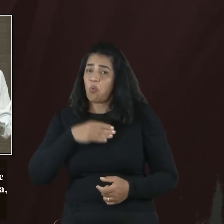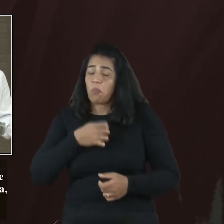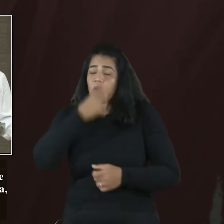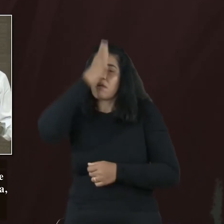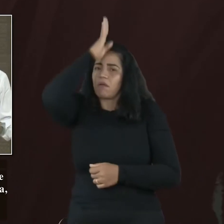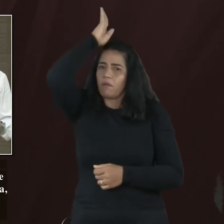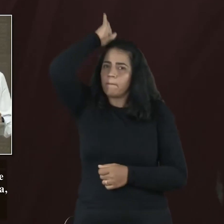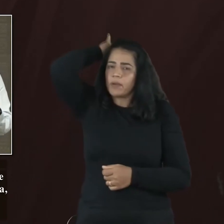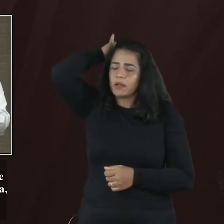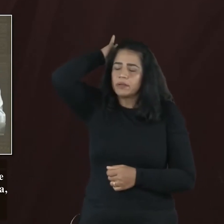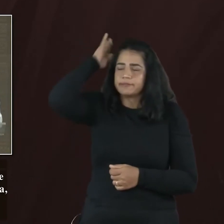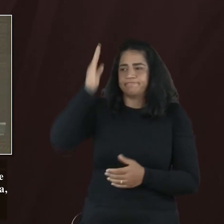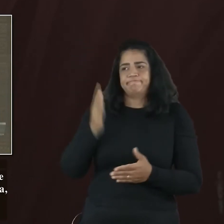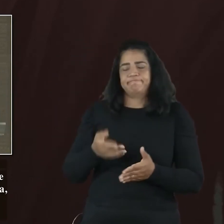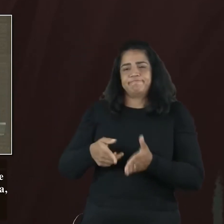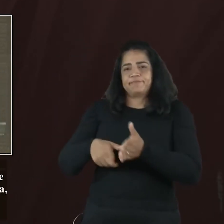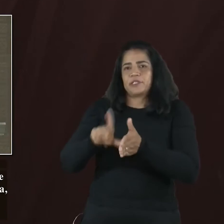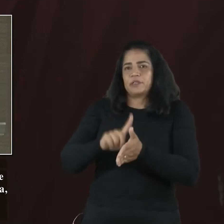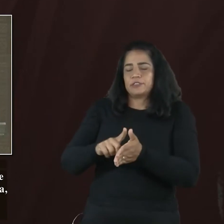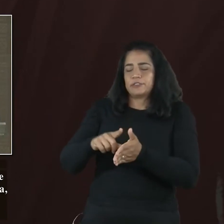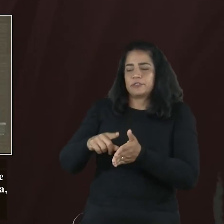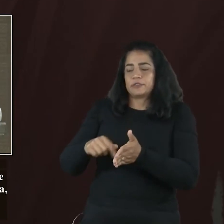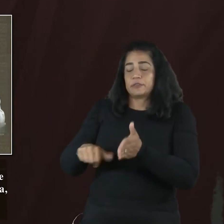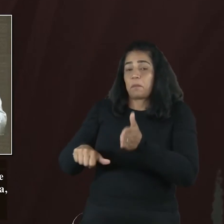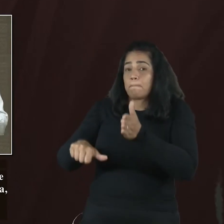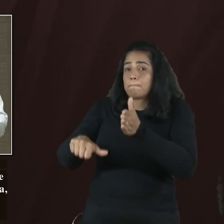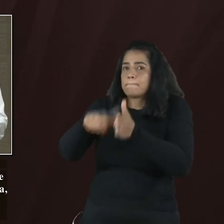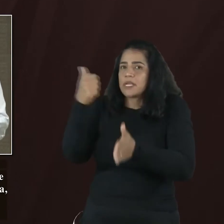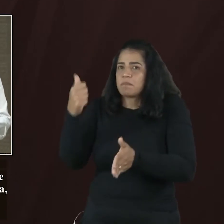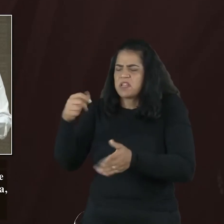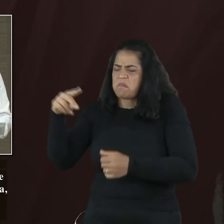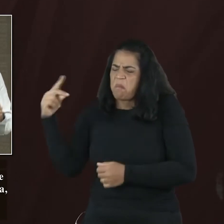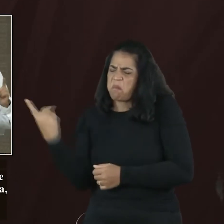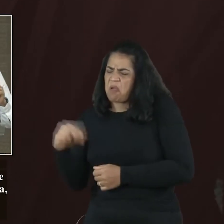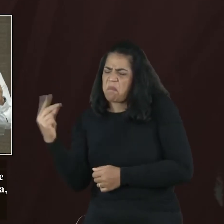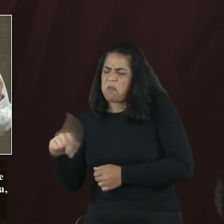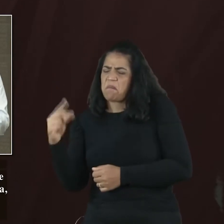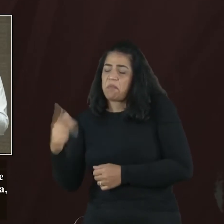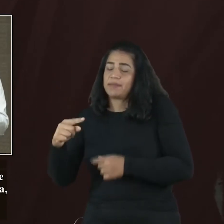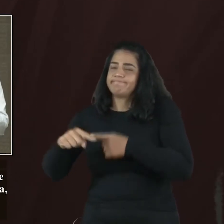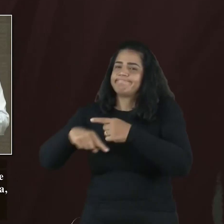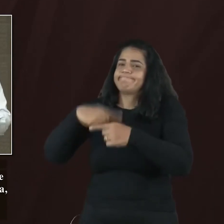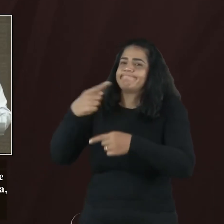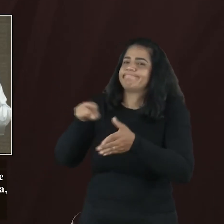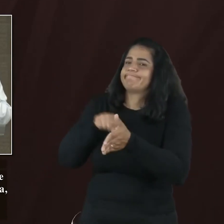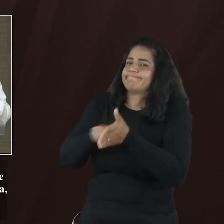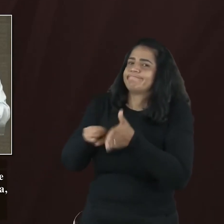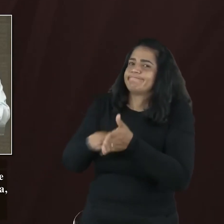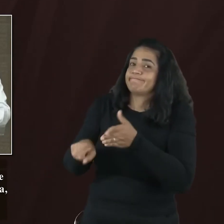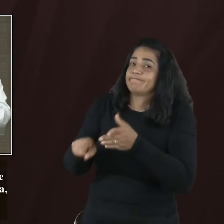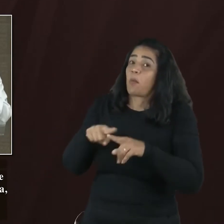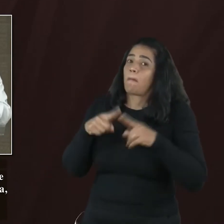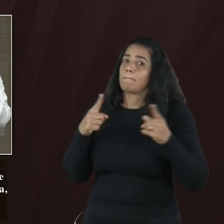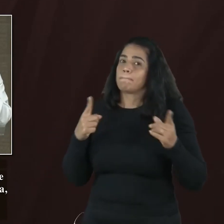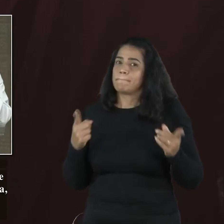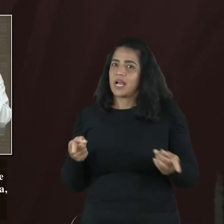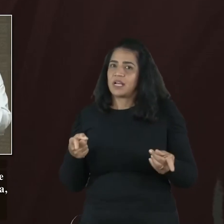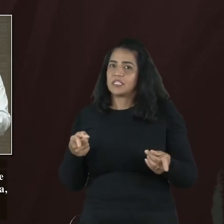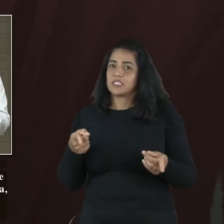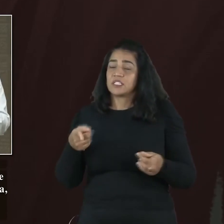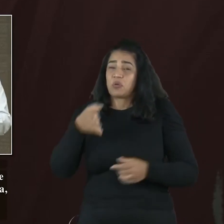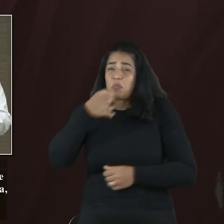certo? Mas se você é um cidadão romano, tem esse privilégio. Não se pode açoitar sem antes ter